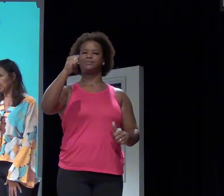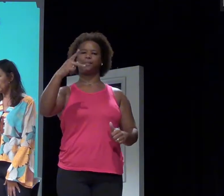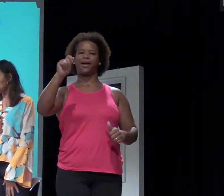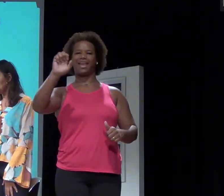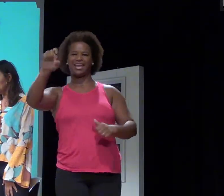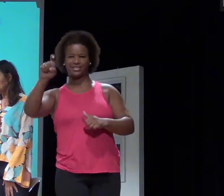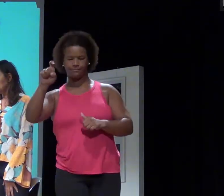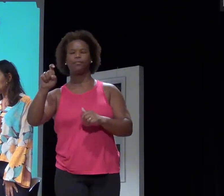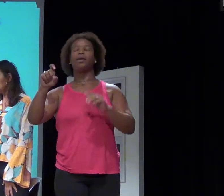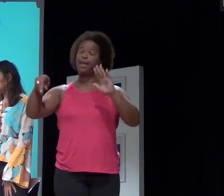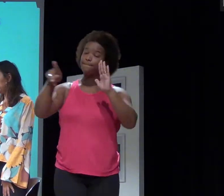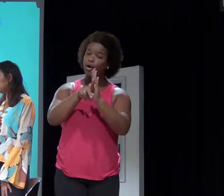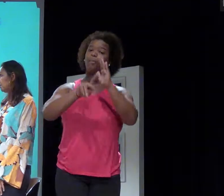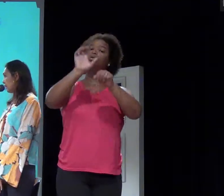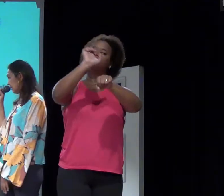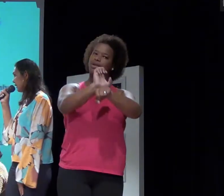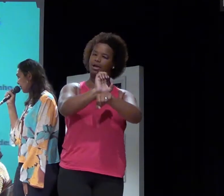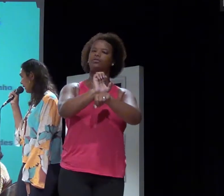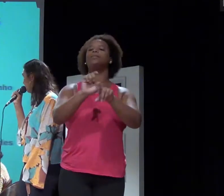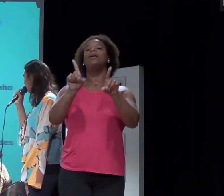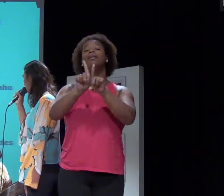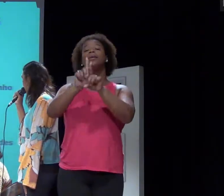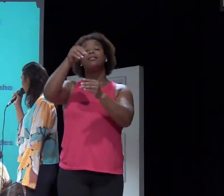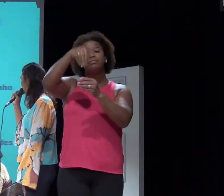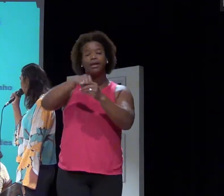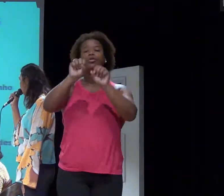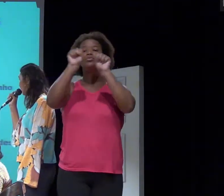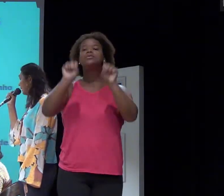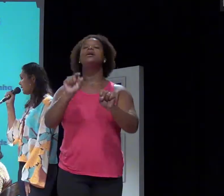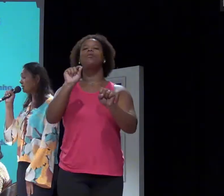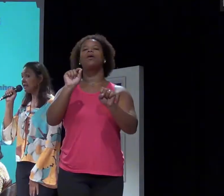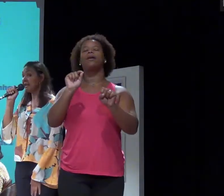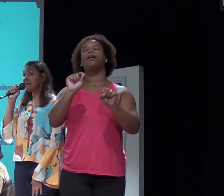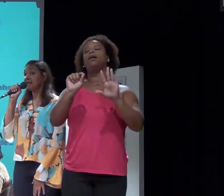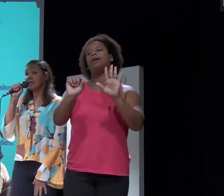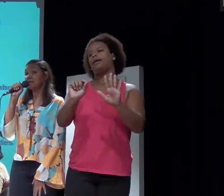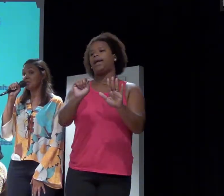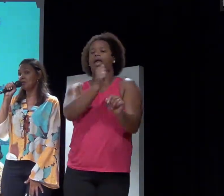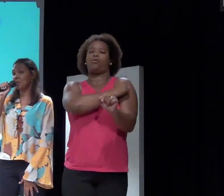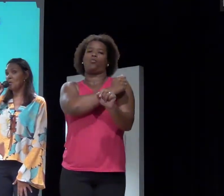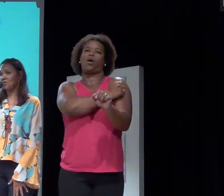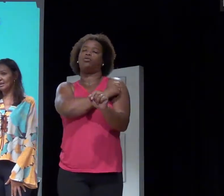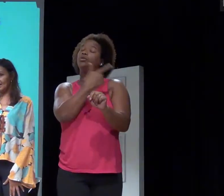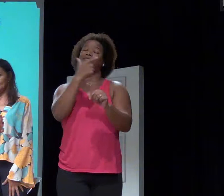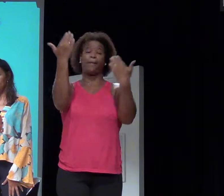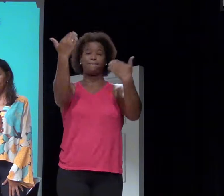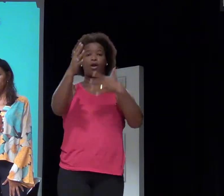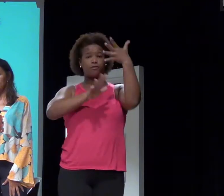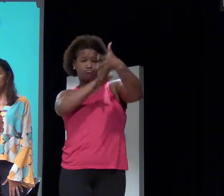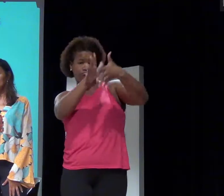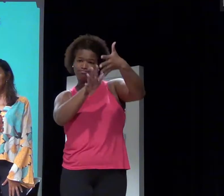do Estado, e dentro desse sistema, os alunos eles não têm as